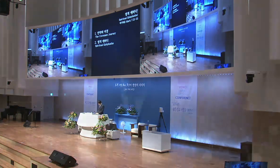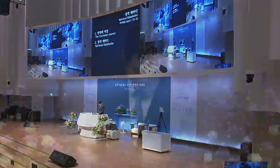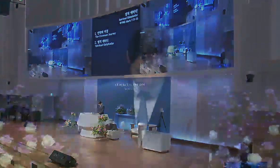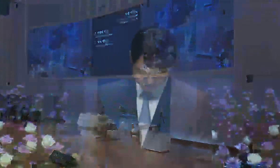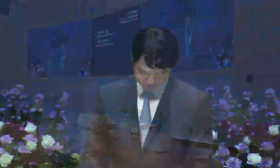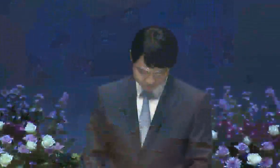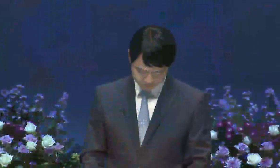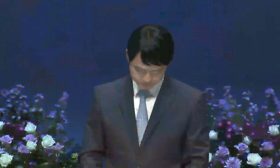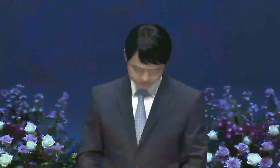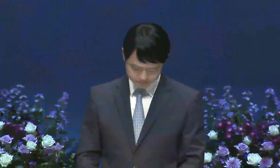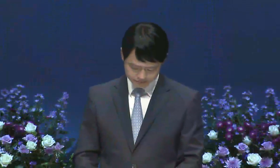있습니다.